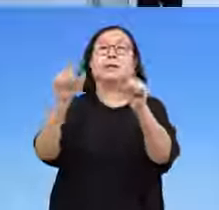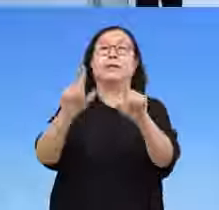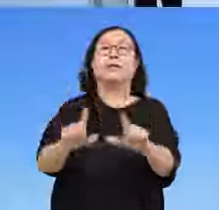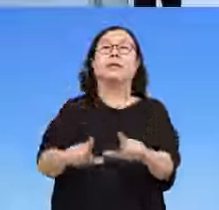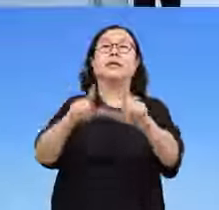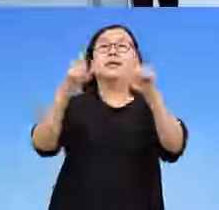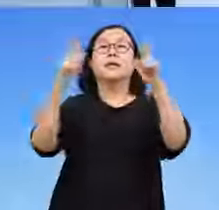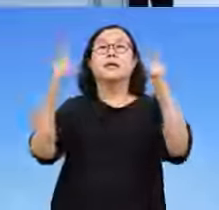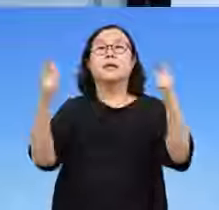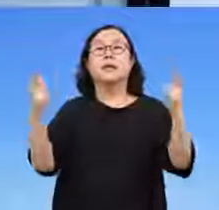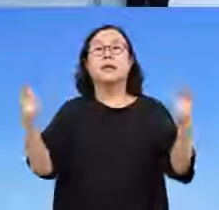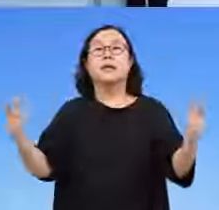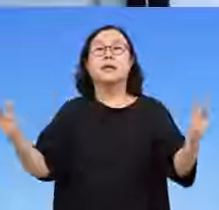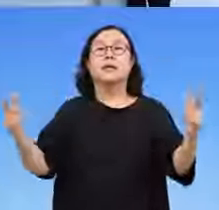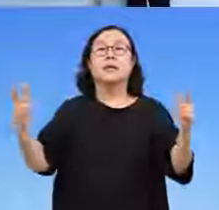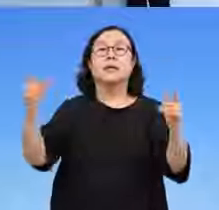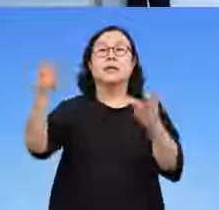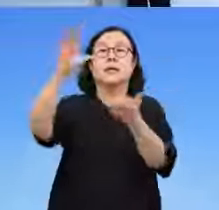않으시는,